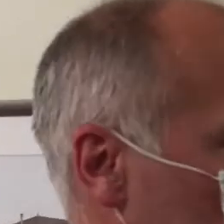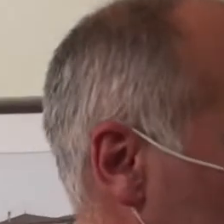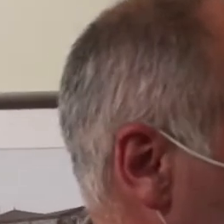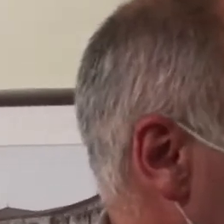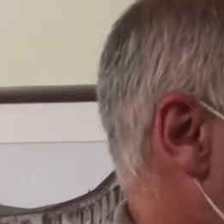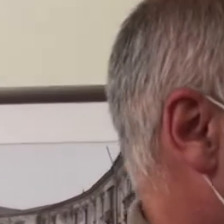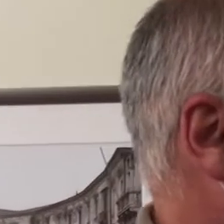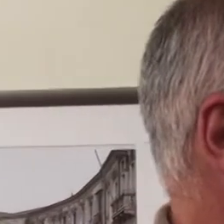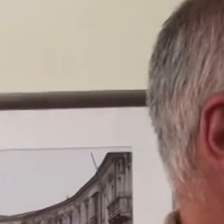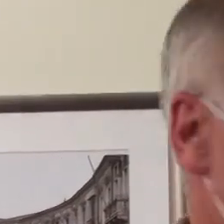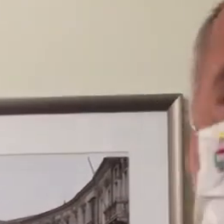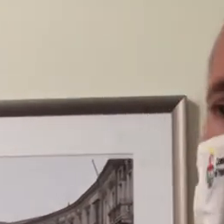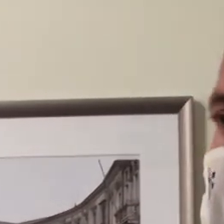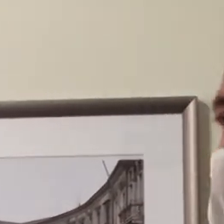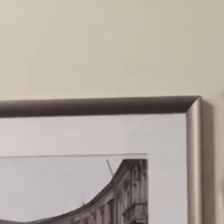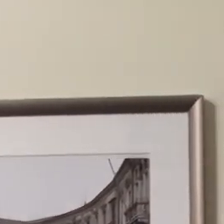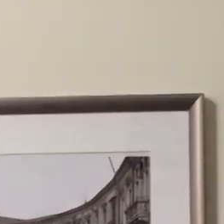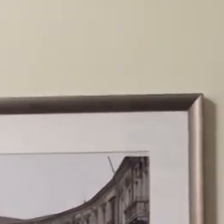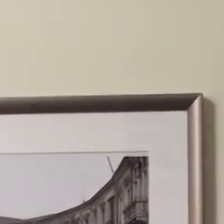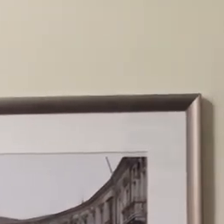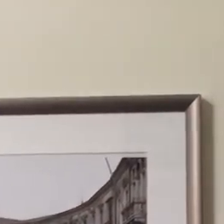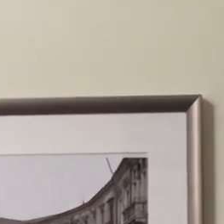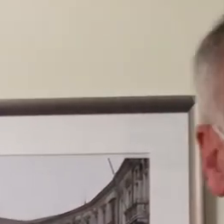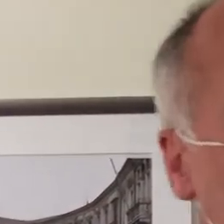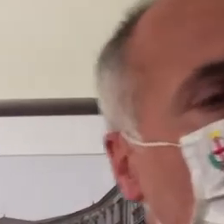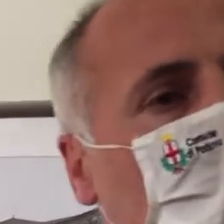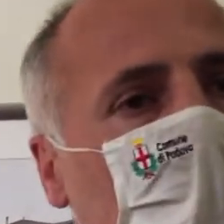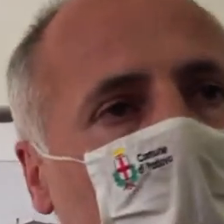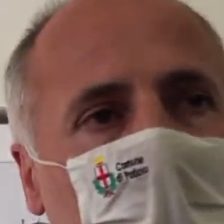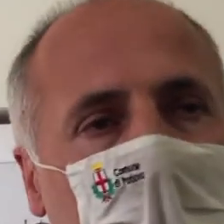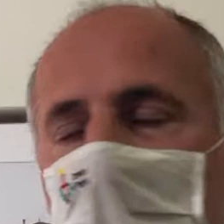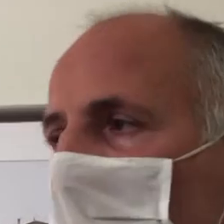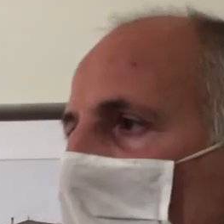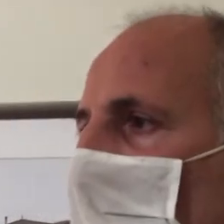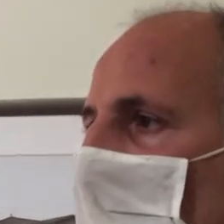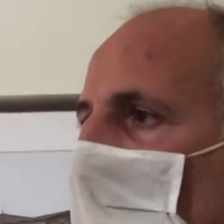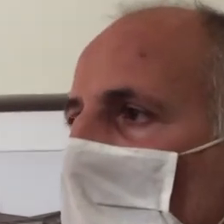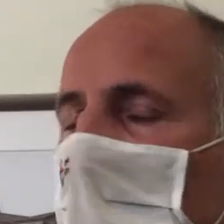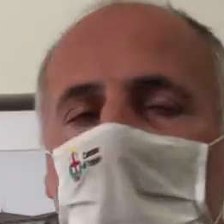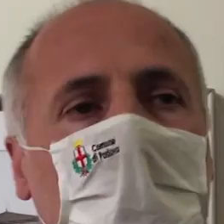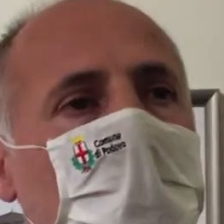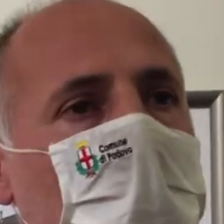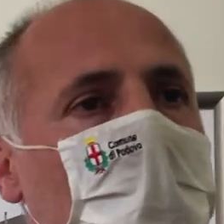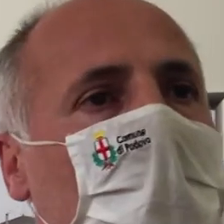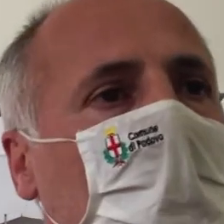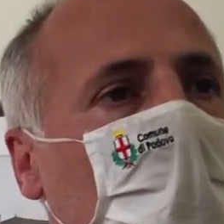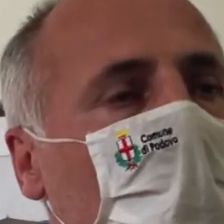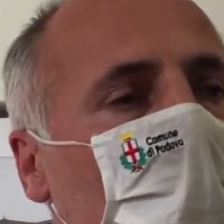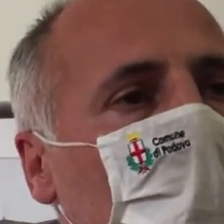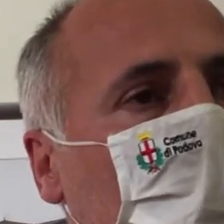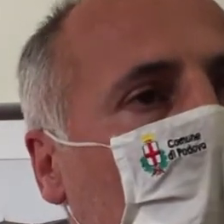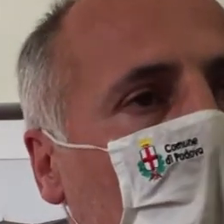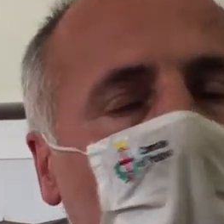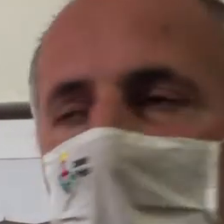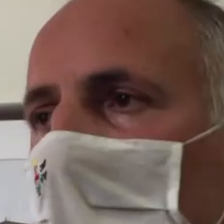singoli cittadini di prendere qualsiasi tipo di provvedimento, non va bene così. La problematica è